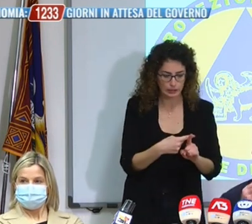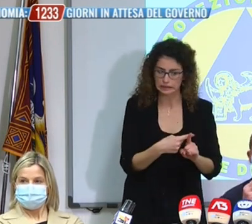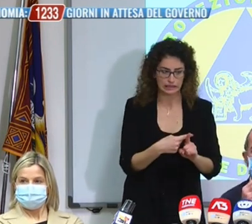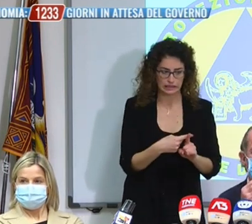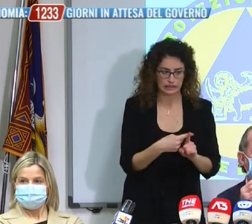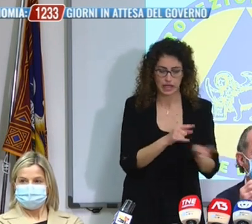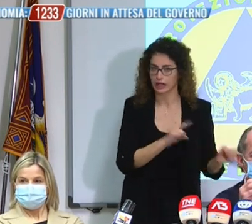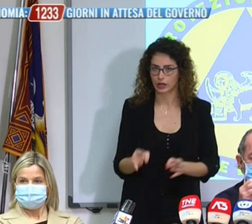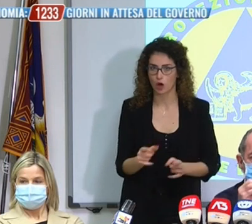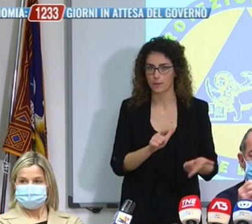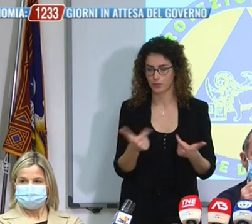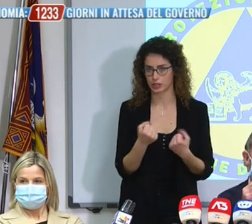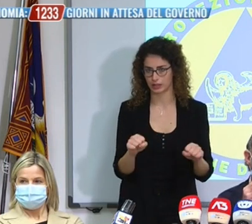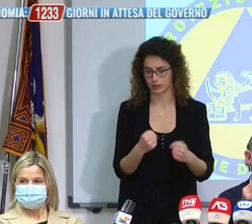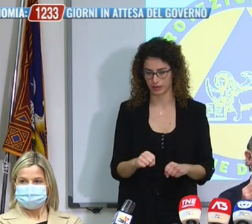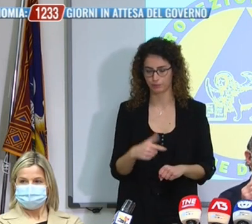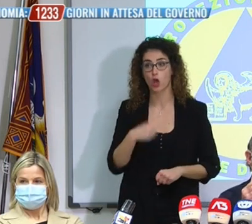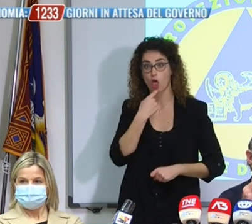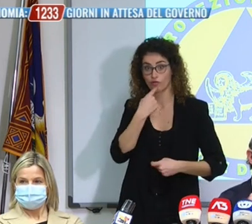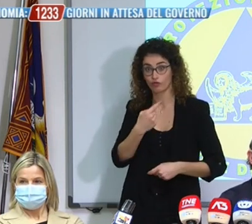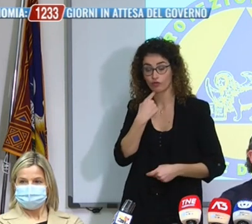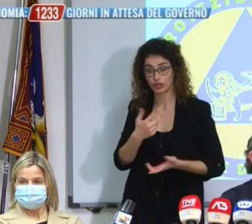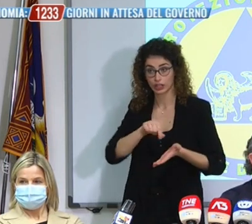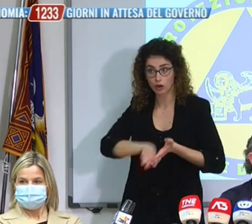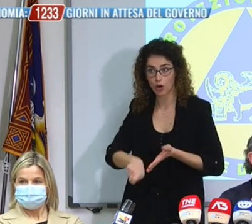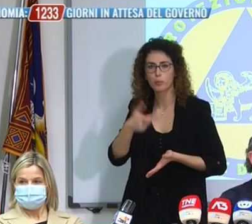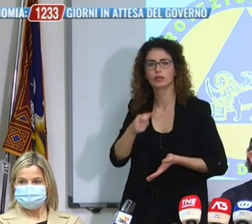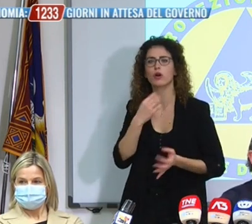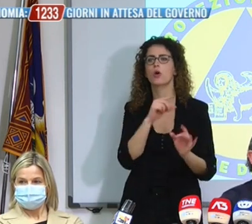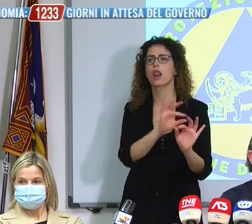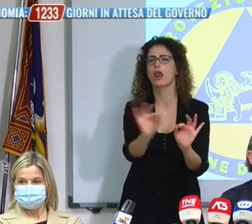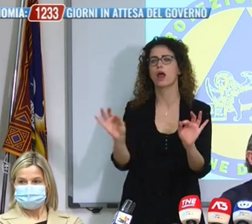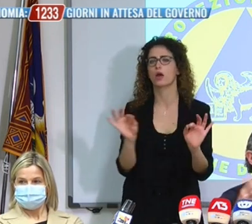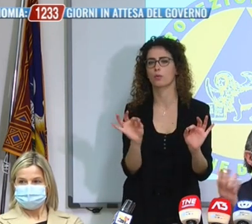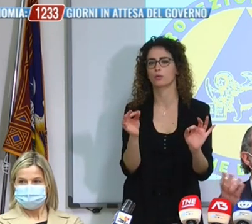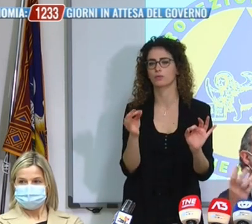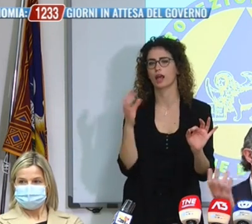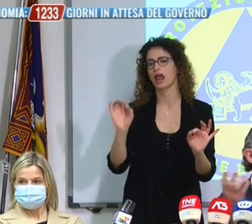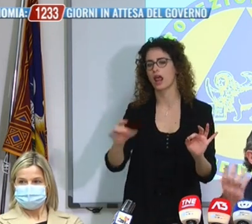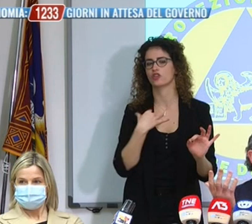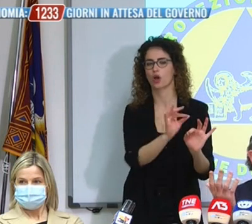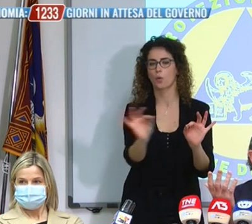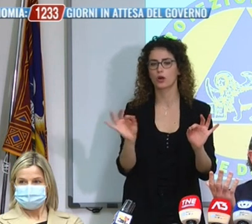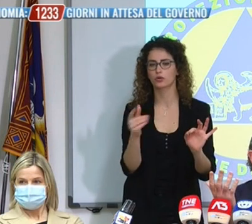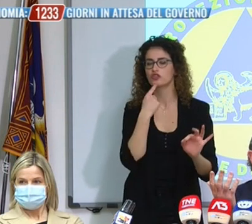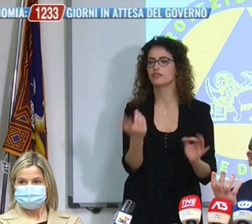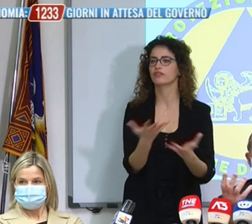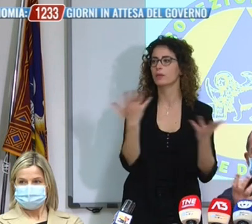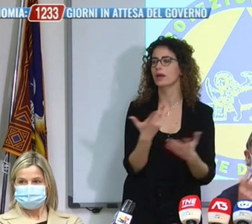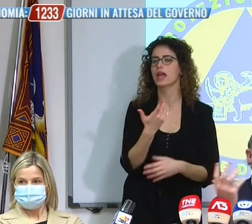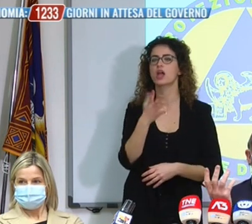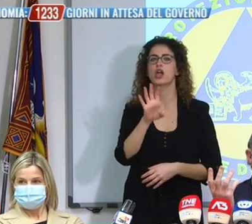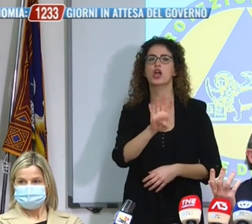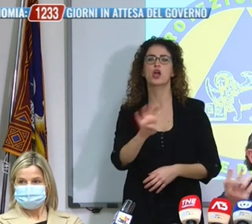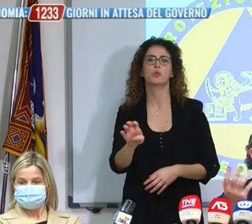lo dico perché ogni tanto c'è qualcuno che dice: ma alla fin fine stiamo parlando di 450 persone in terapia intensiva,